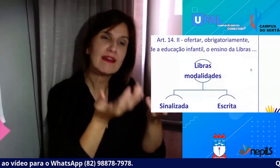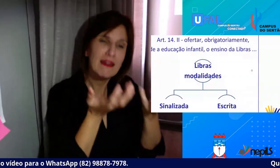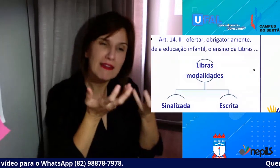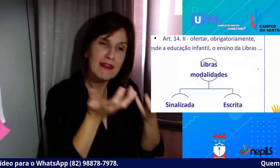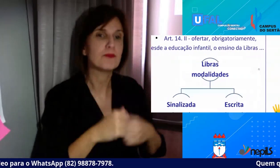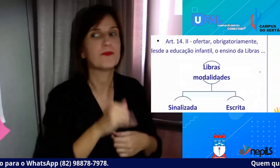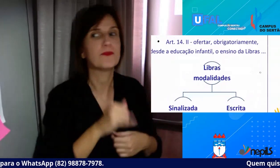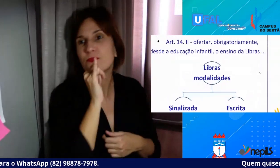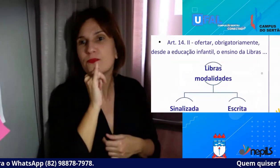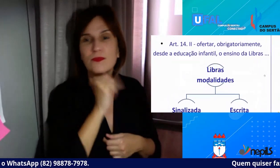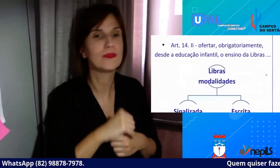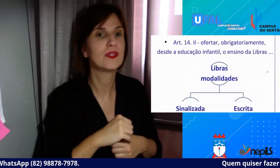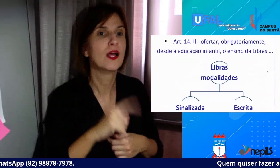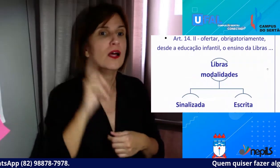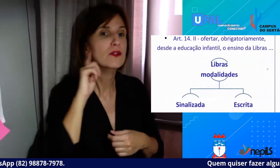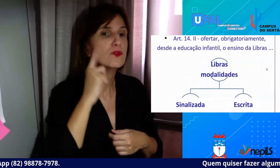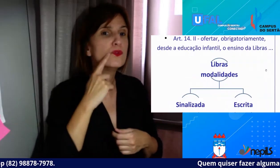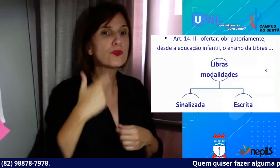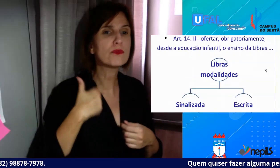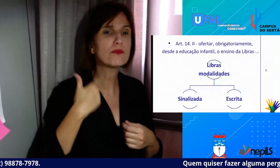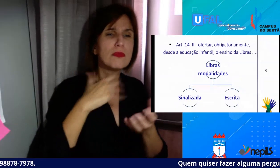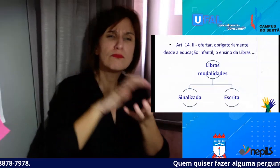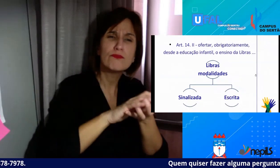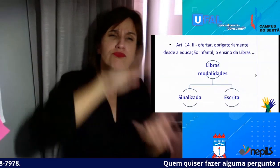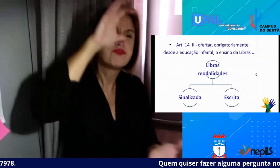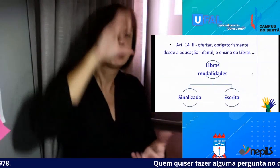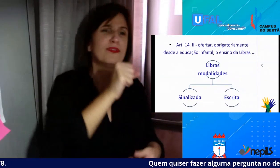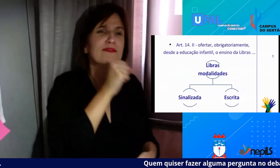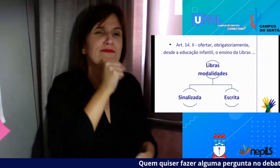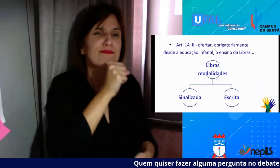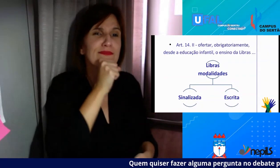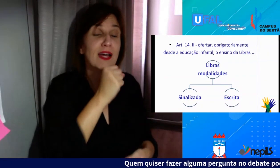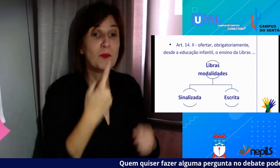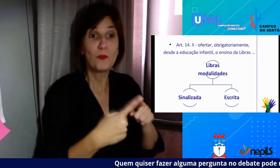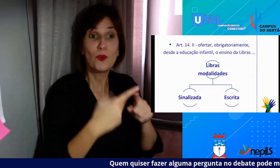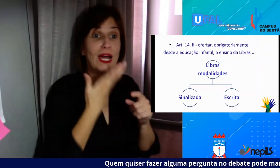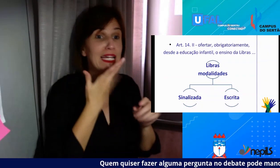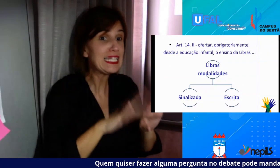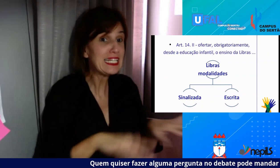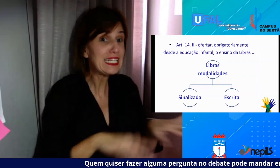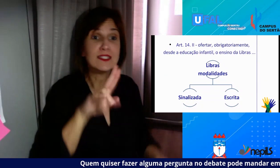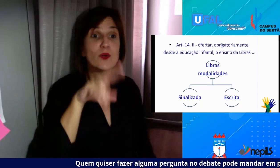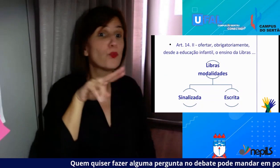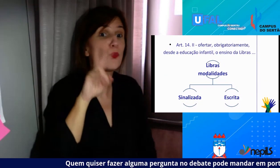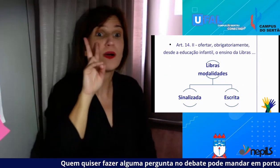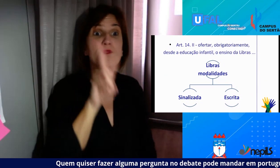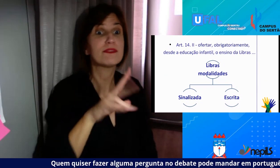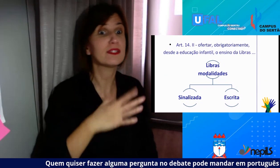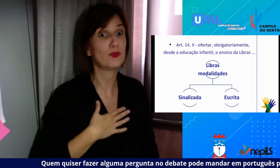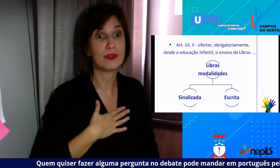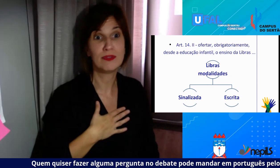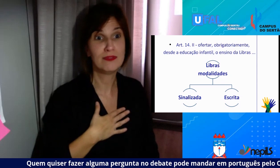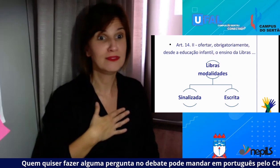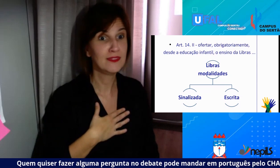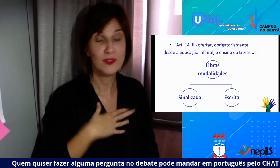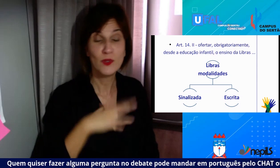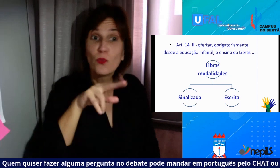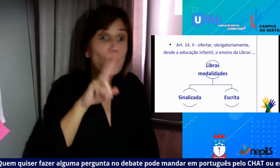língua de sinais, e outras referências que queremos, como, por exemplo, pessoas de referência